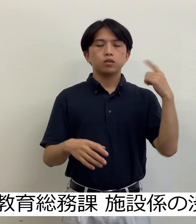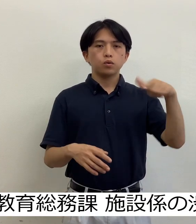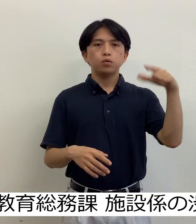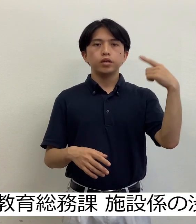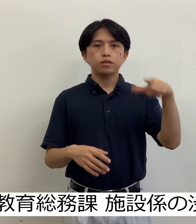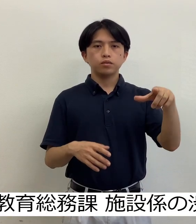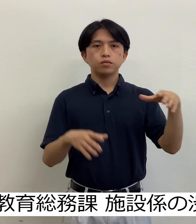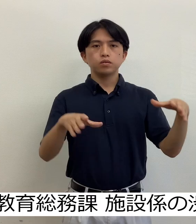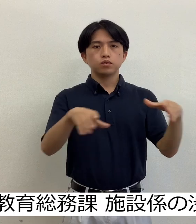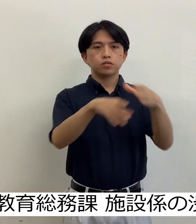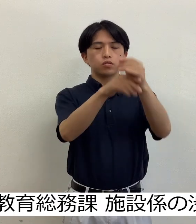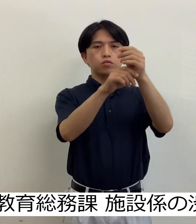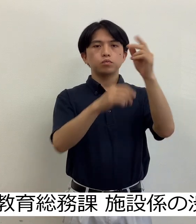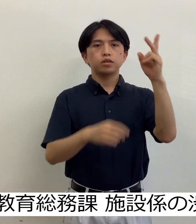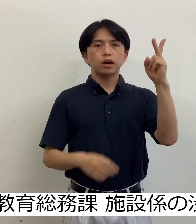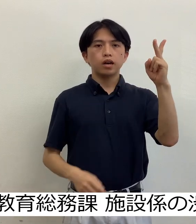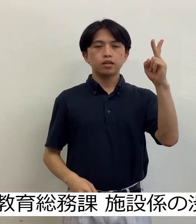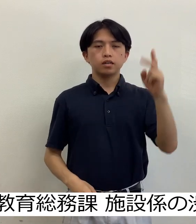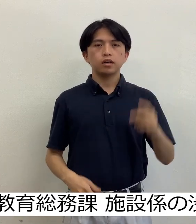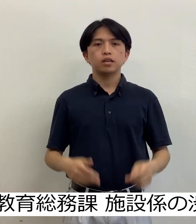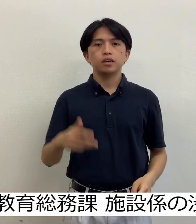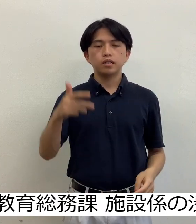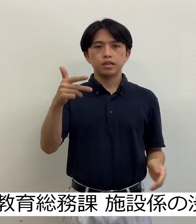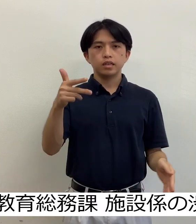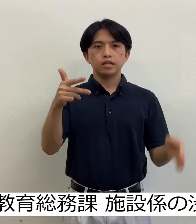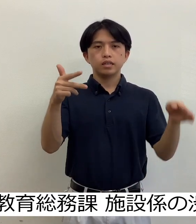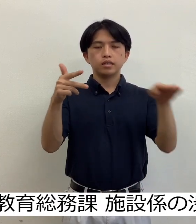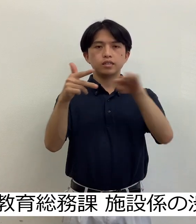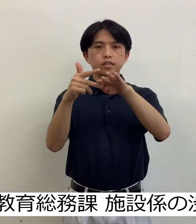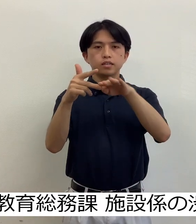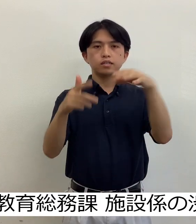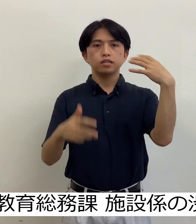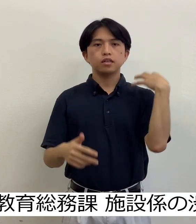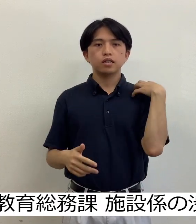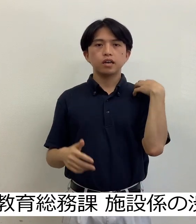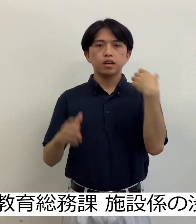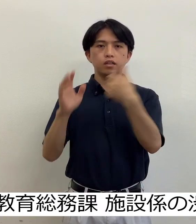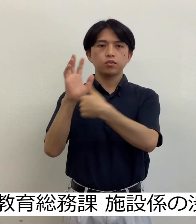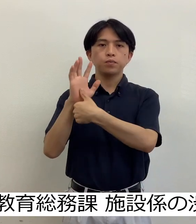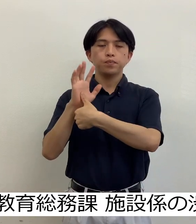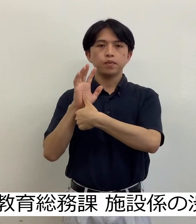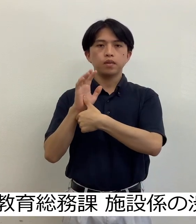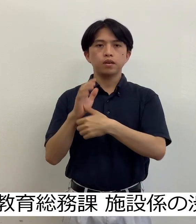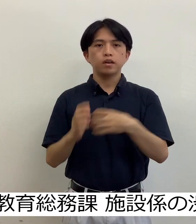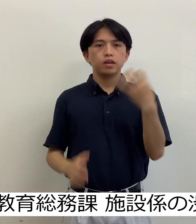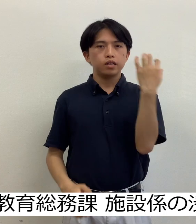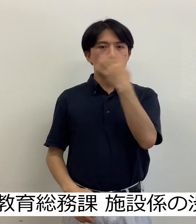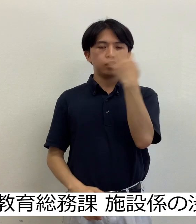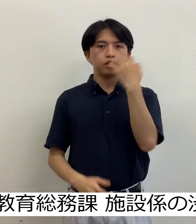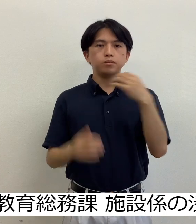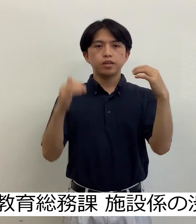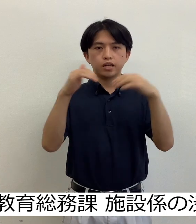教育総務課施設係の渋谷です